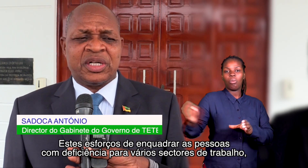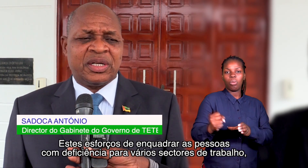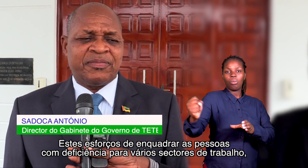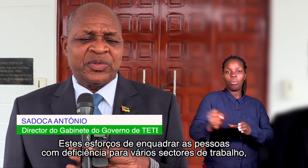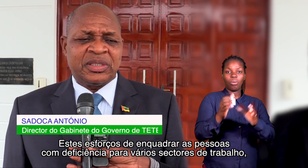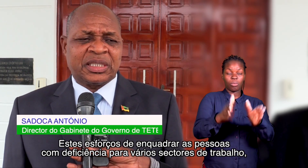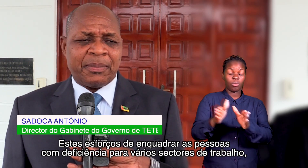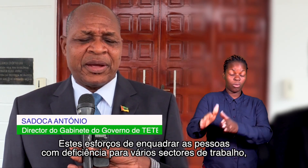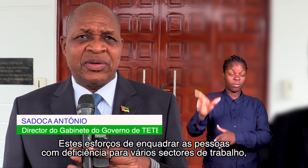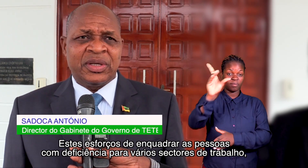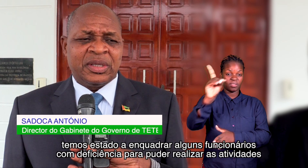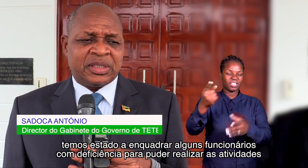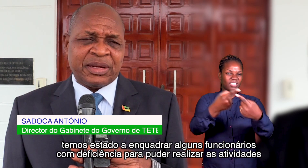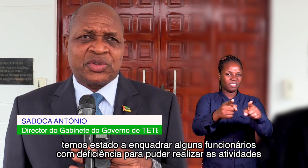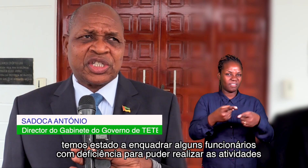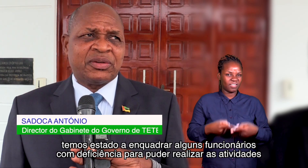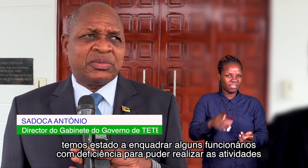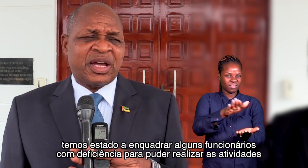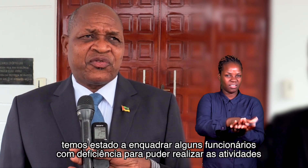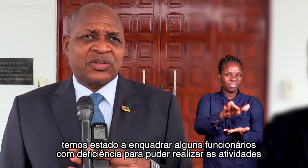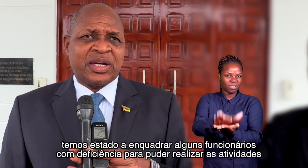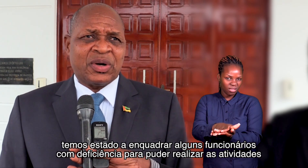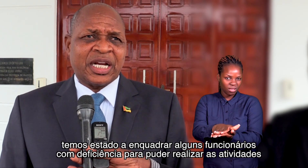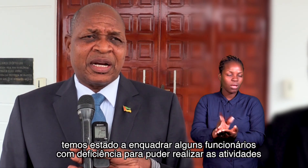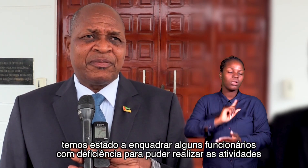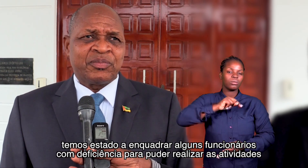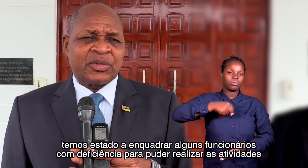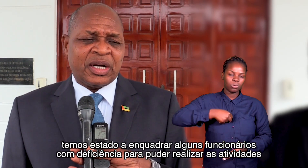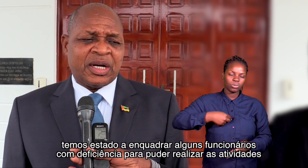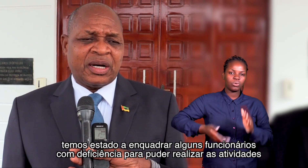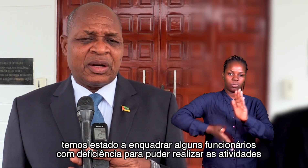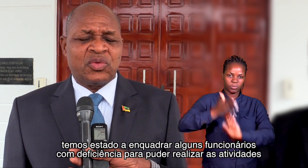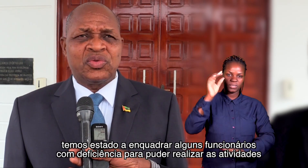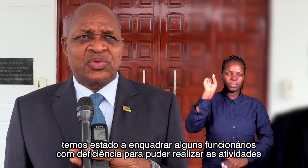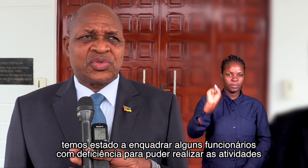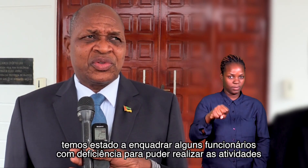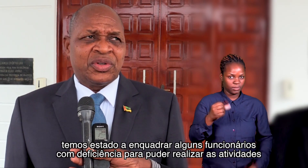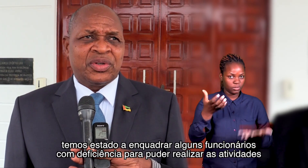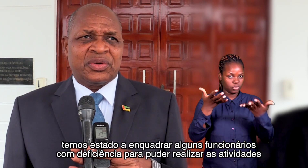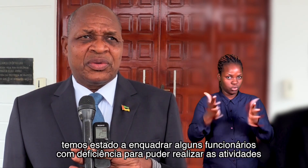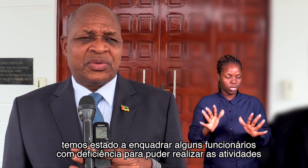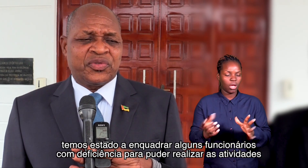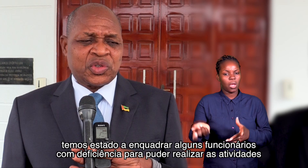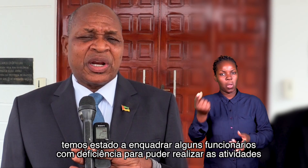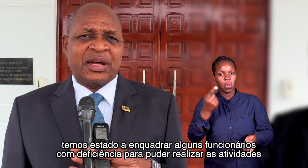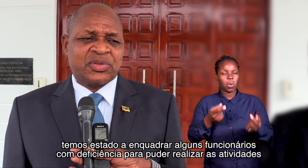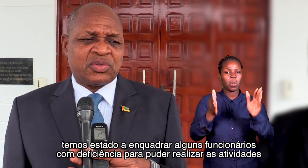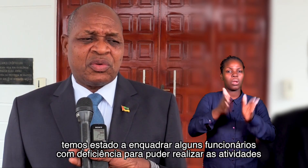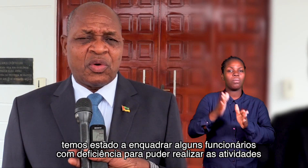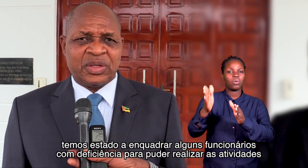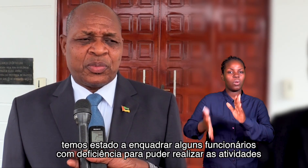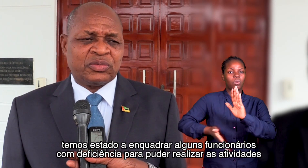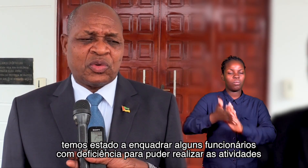setores de trabalho. Temos estado, de fato, a enquadrar alguns